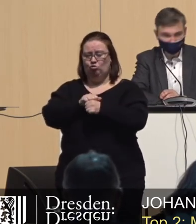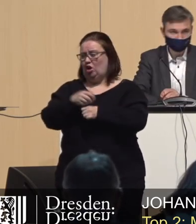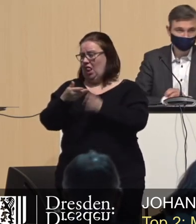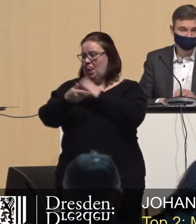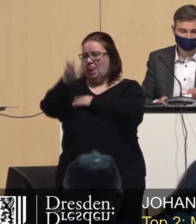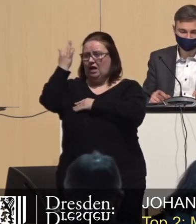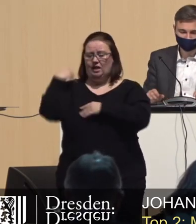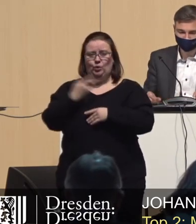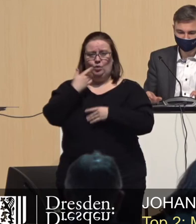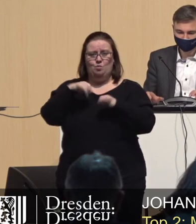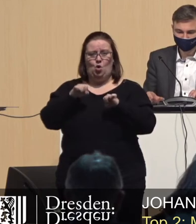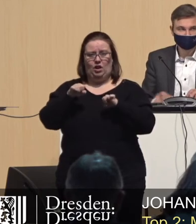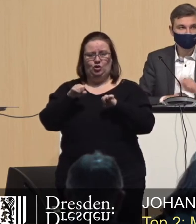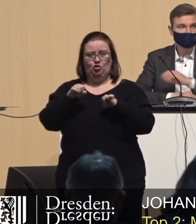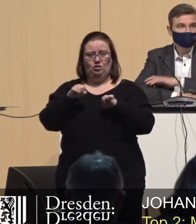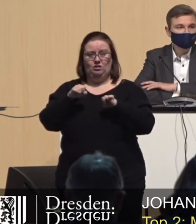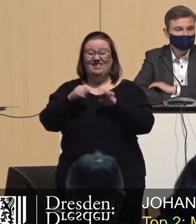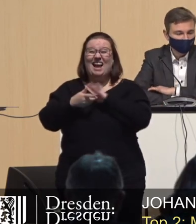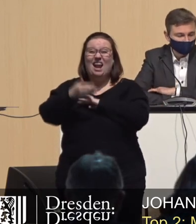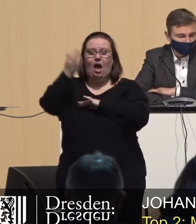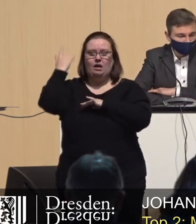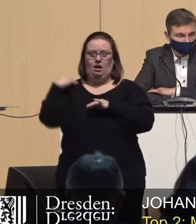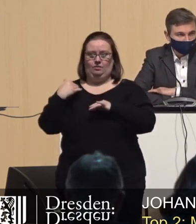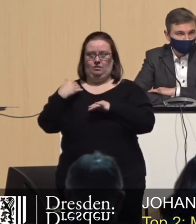langem nicht in der Lage ist,